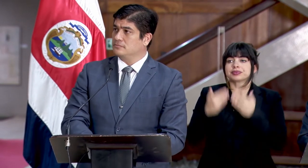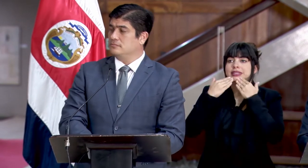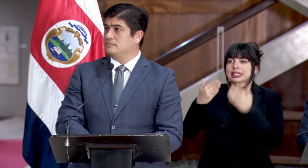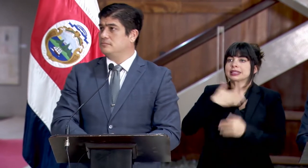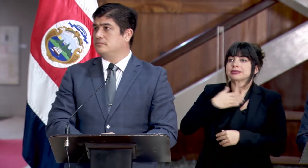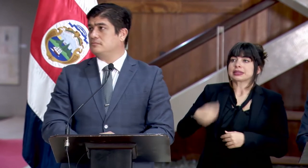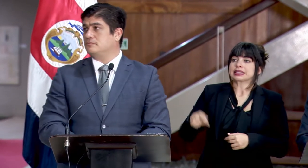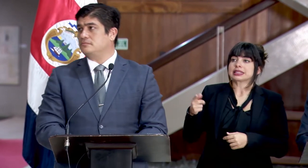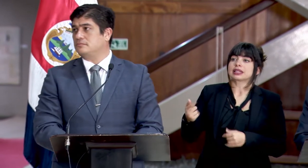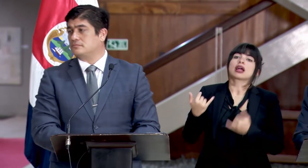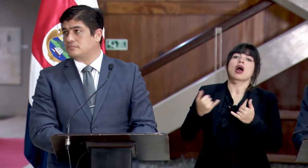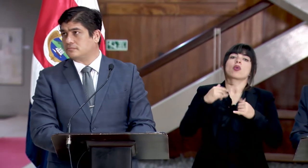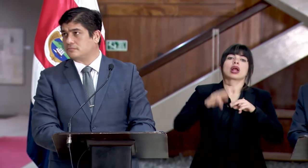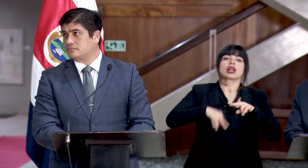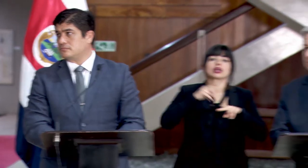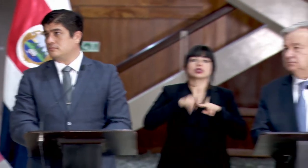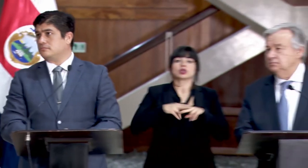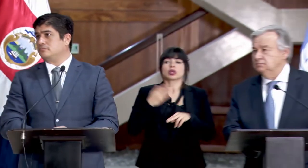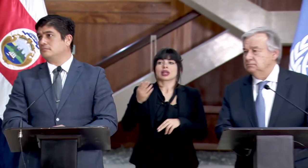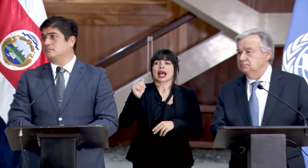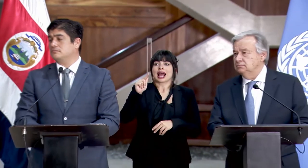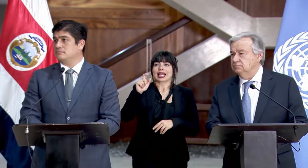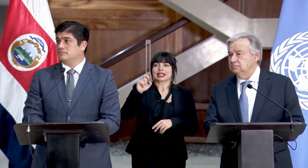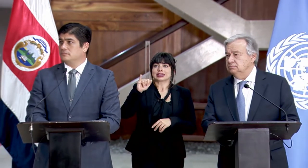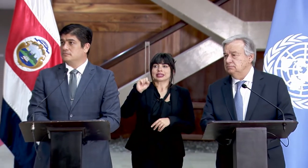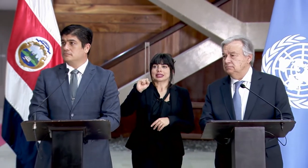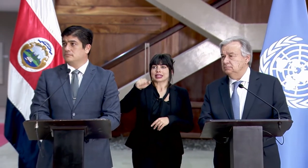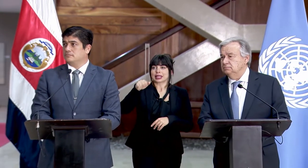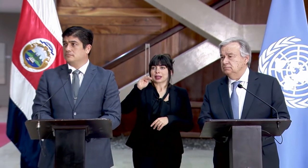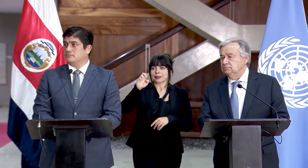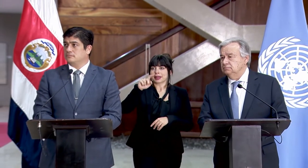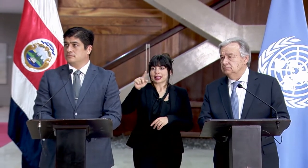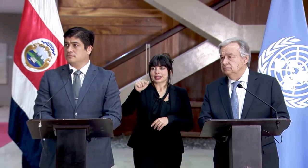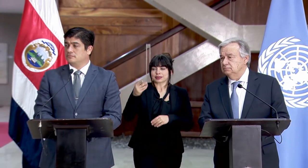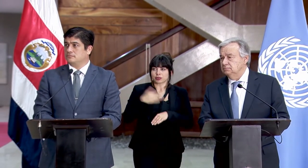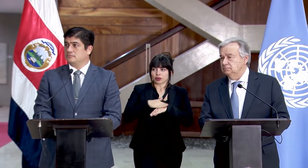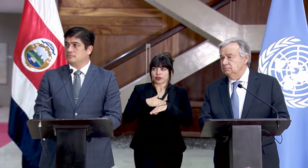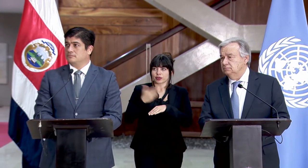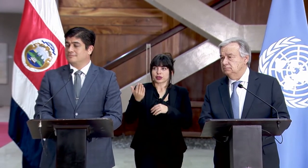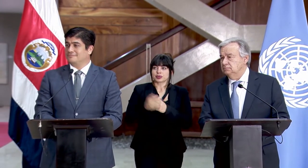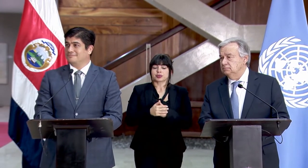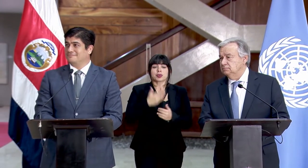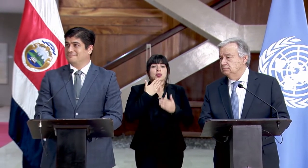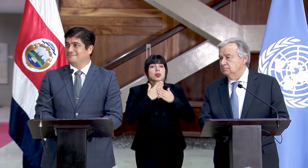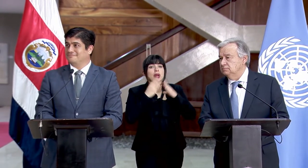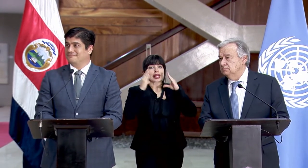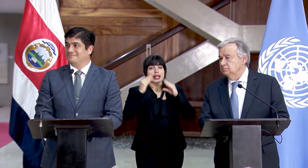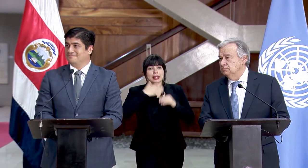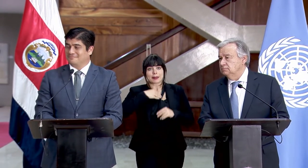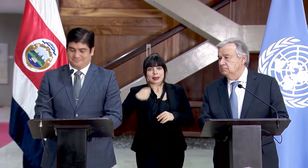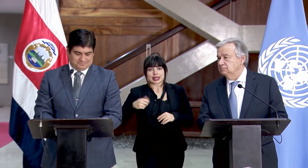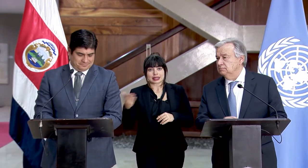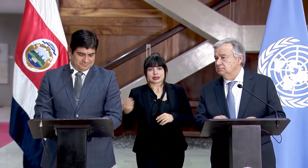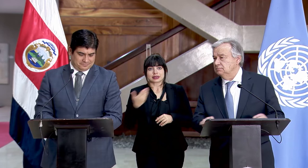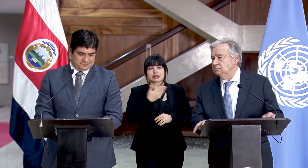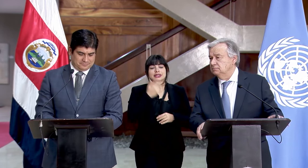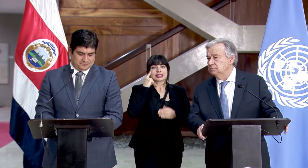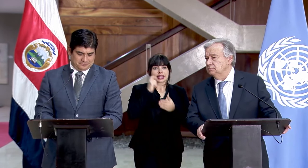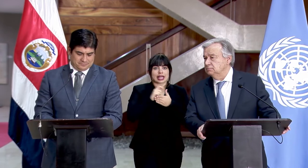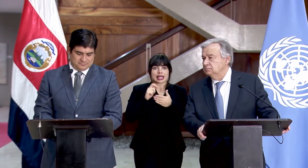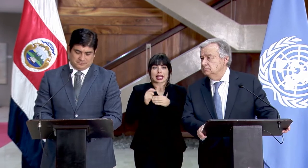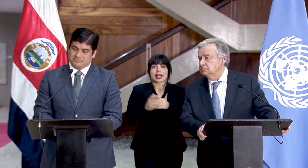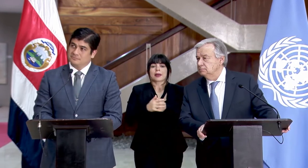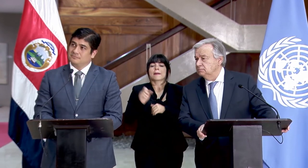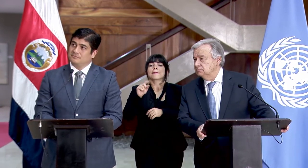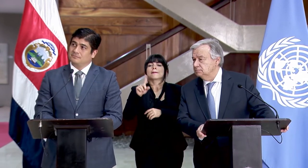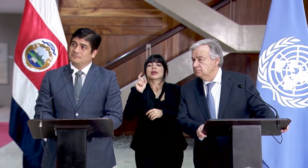señor presidente. Por los medios nacionales, Alexis Jiménez, por favor. Buenas tardes, señor presidente, señor secretario.